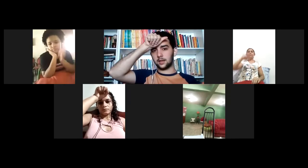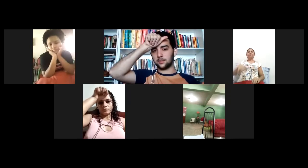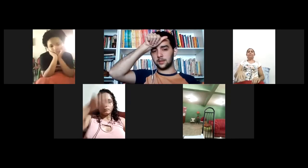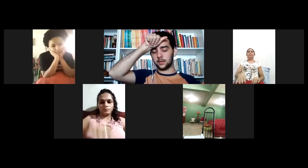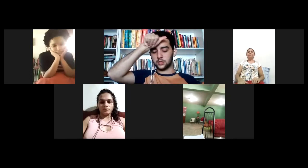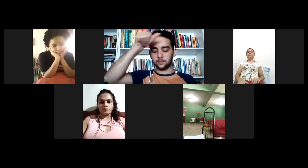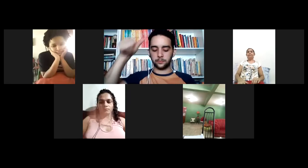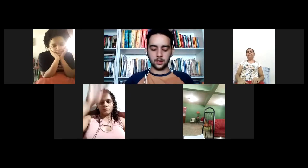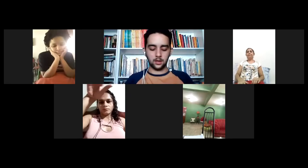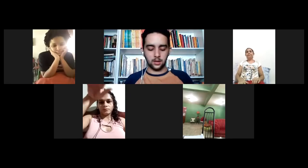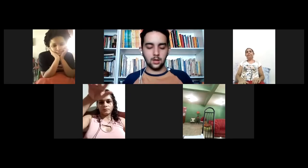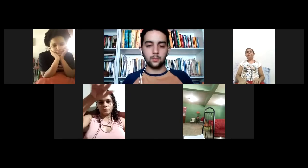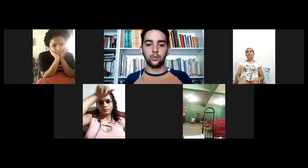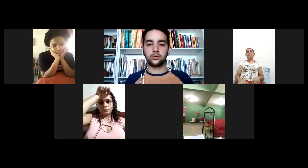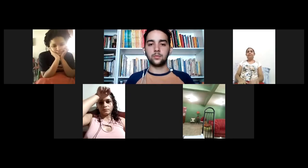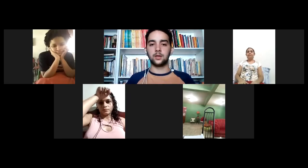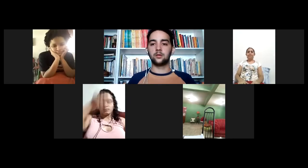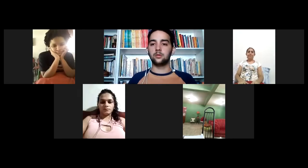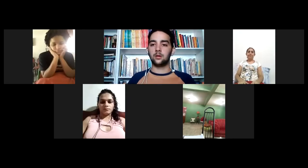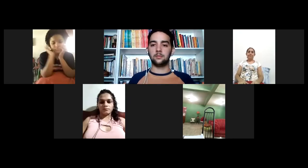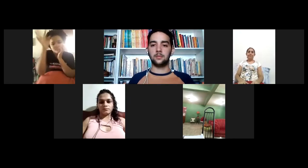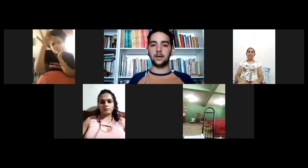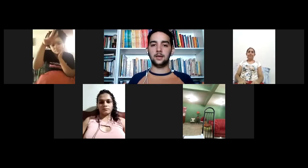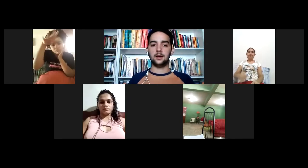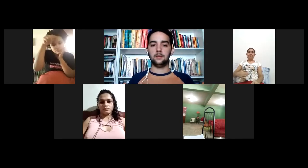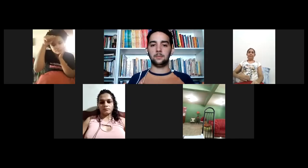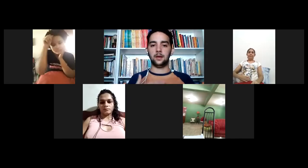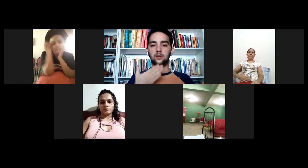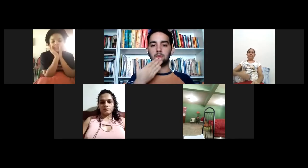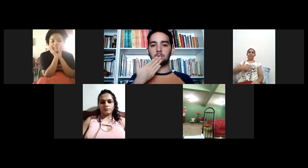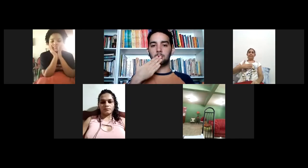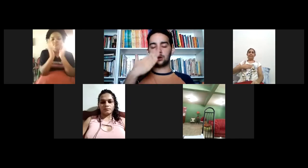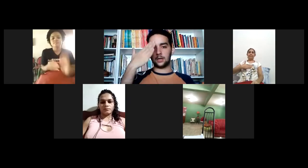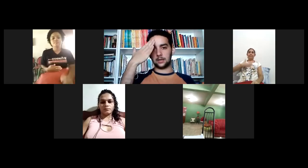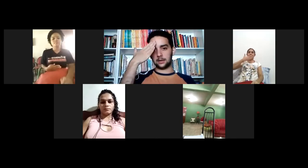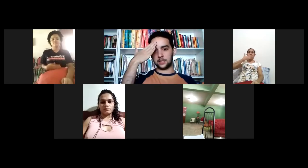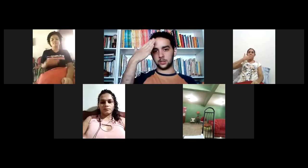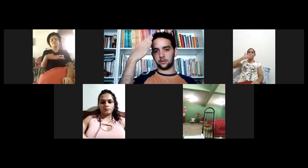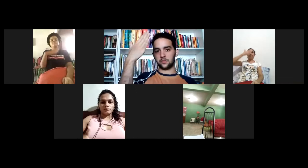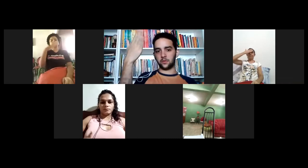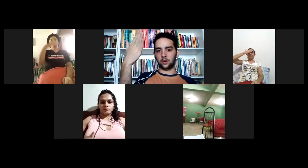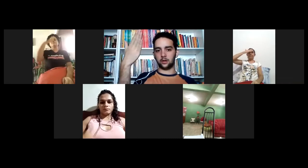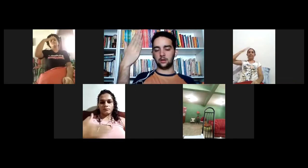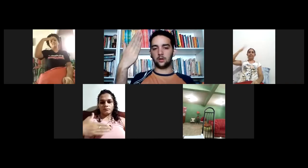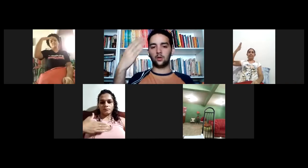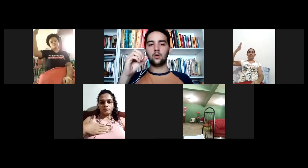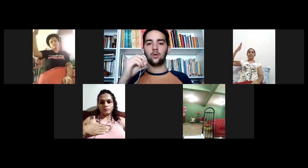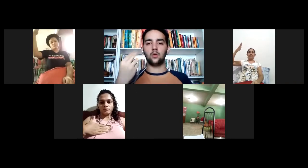balança e traz para testa. Muçulmano, barriga, peito, boca, testa,